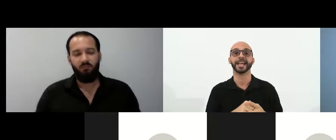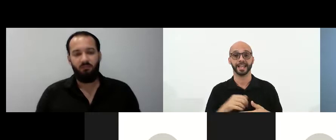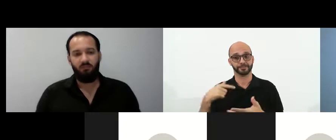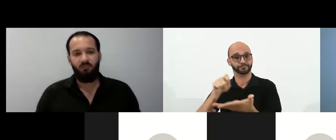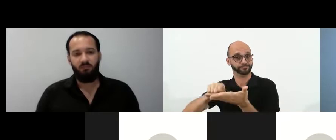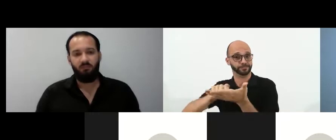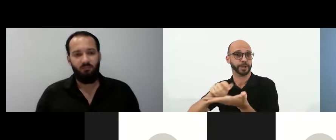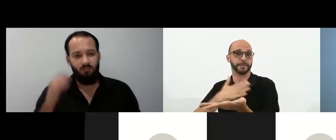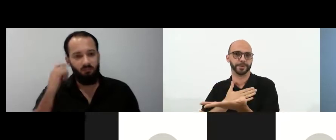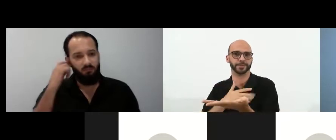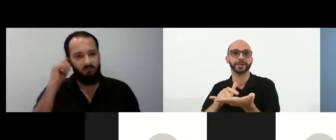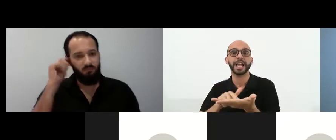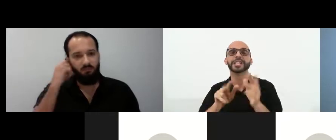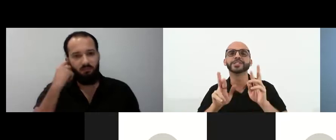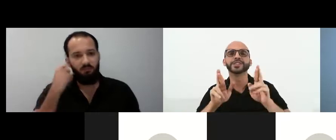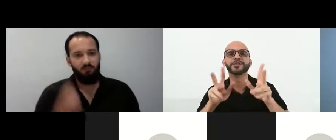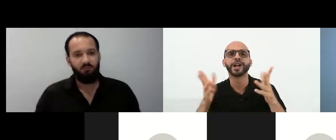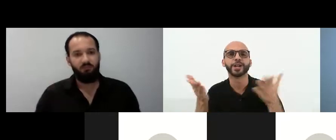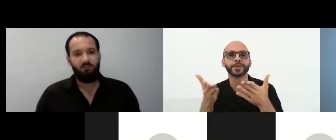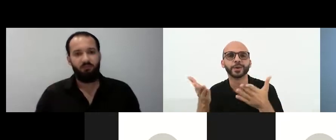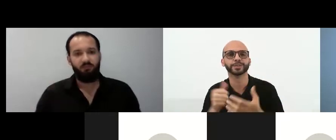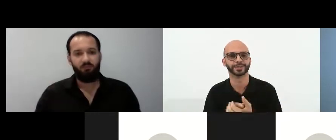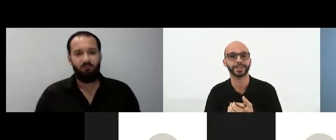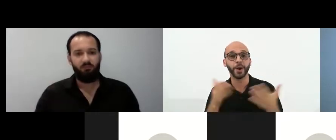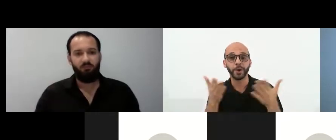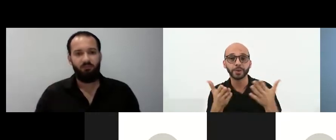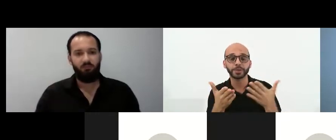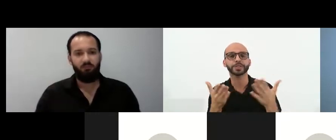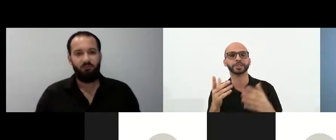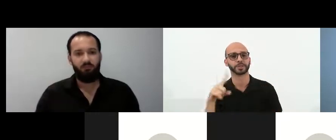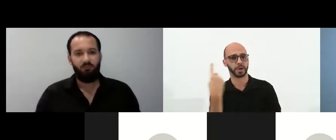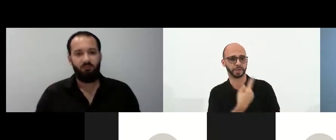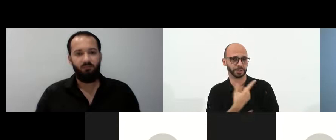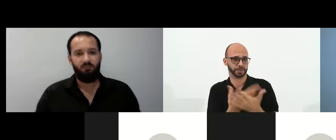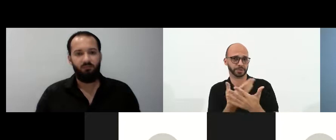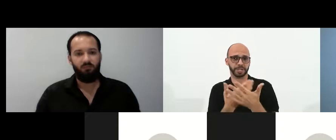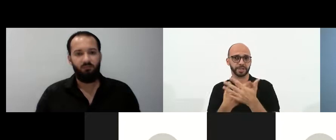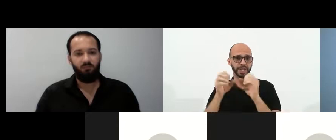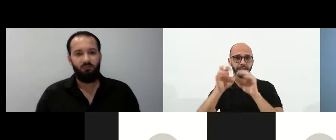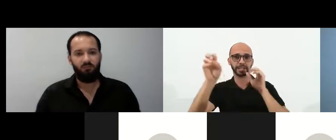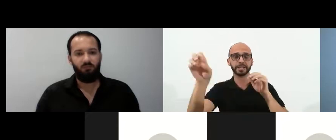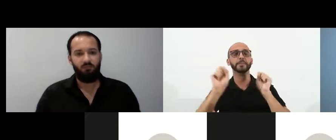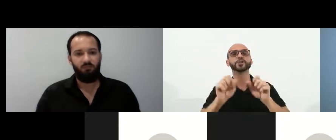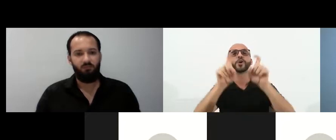EAD utilizada. Era a escrita, era uma forma muito diferenciada.